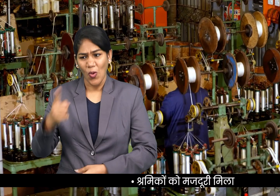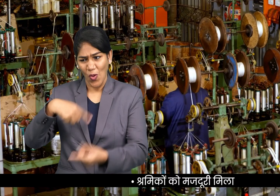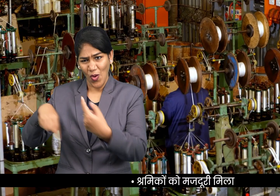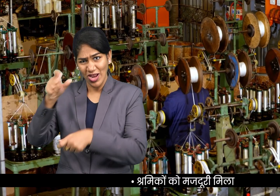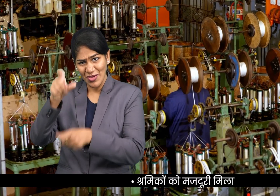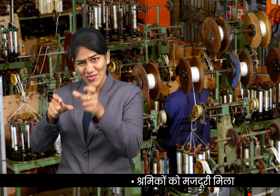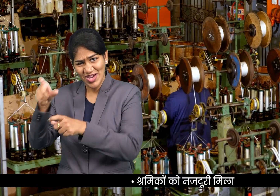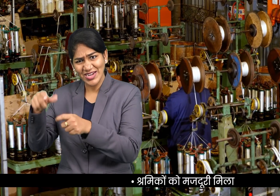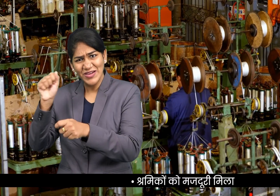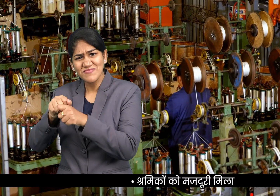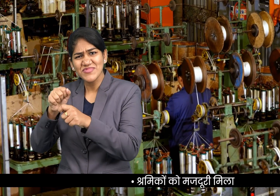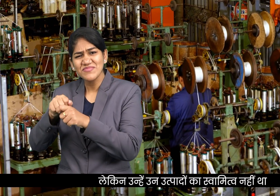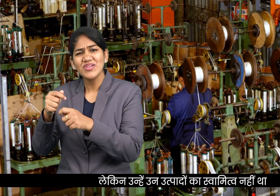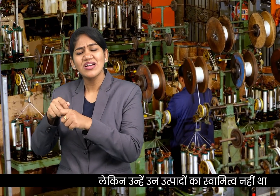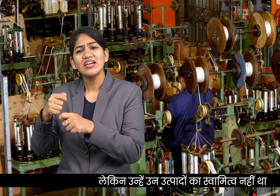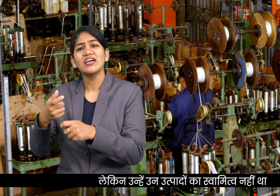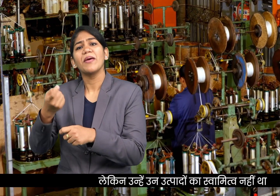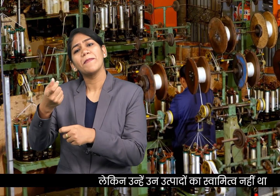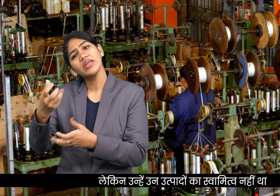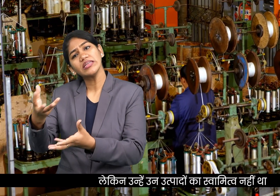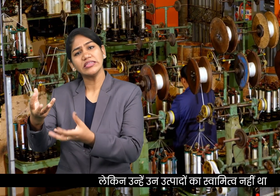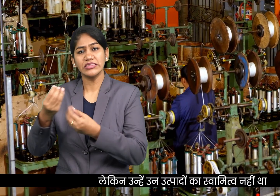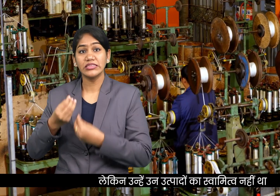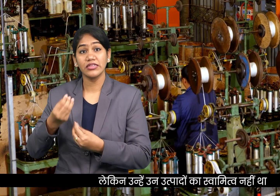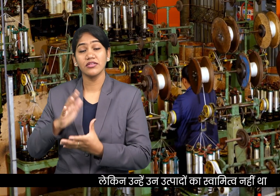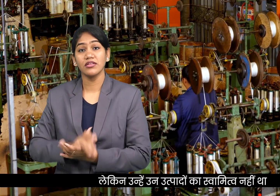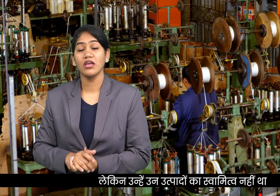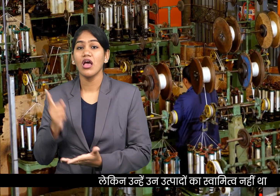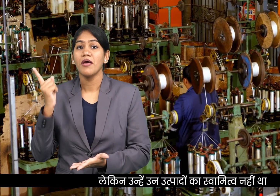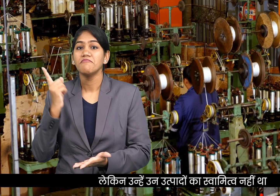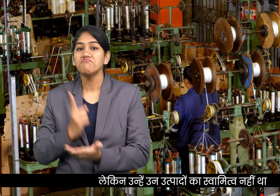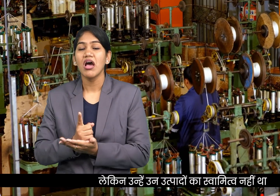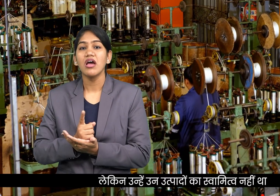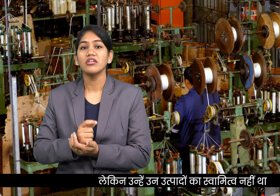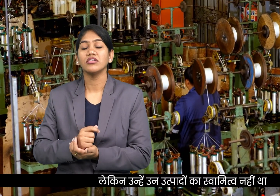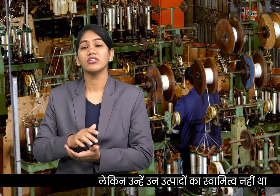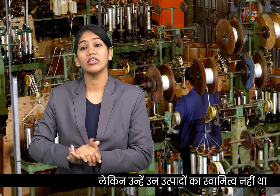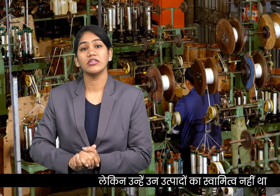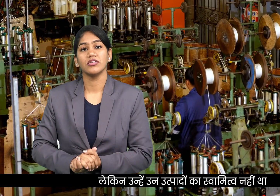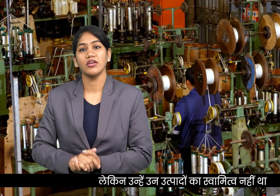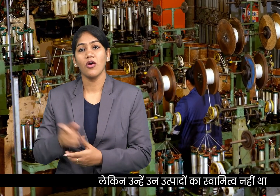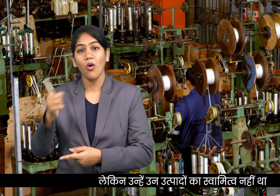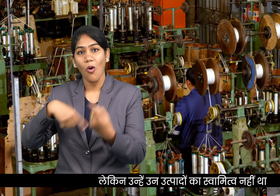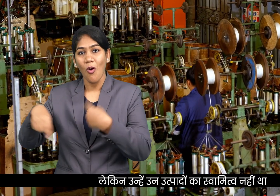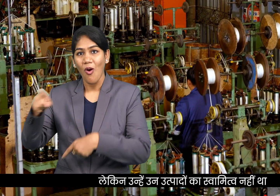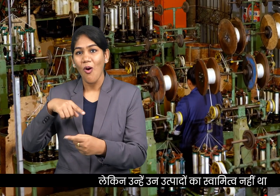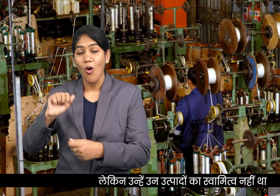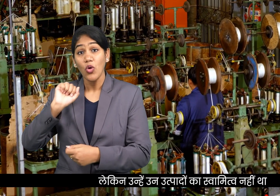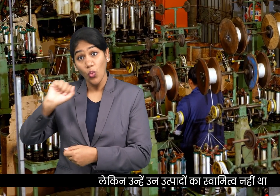श्रमिकों को मजदूरी मिली, लेकिन उन्हें उन उत्पादों का स्वामित्व नहीं मिला।